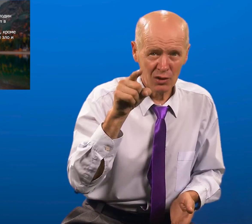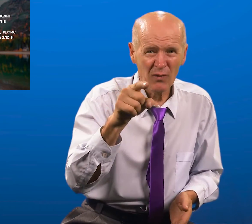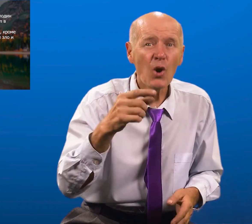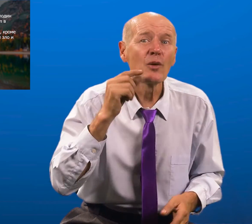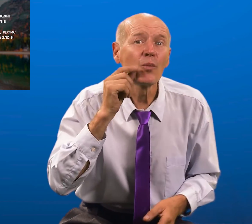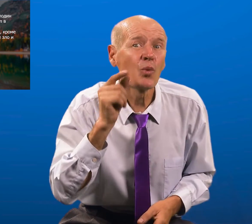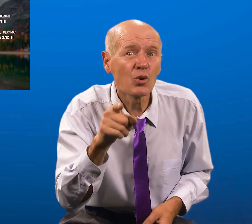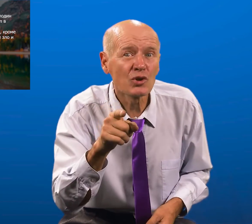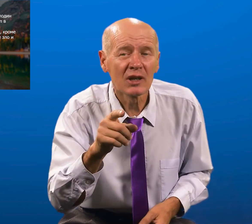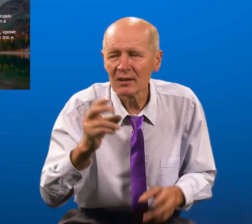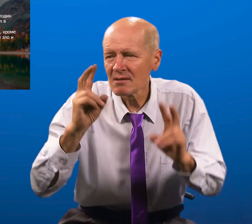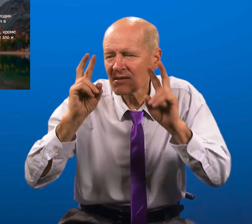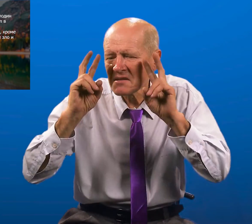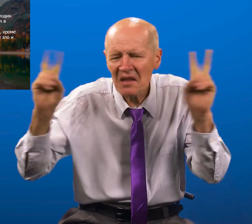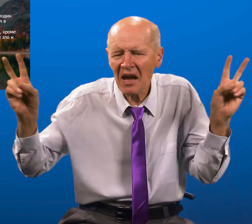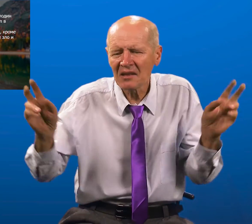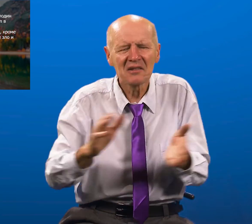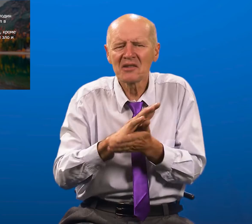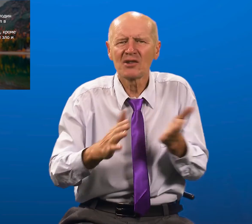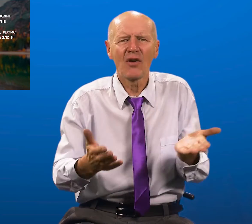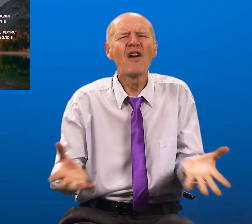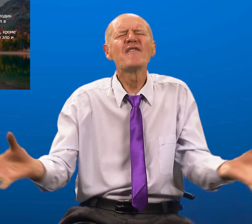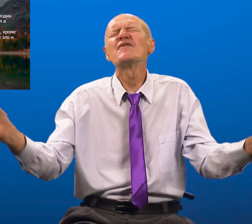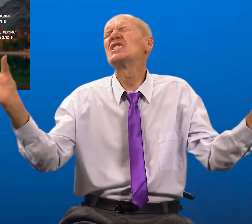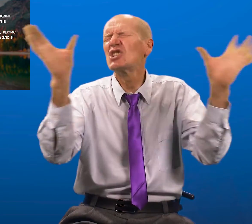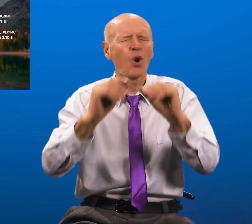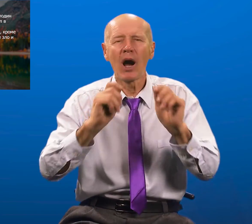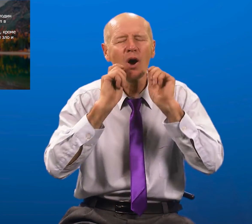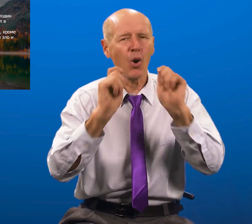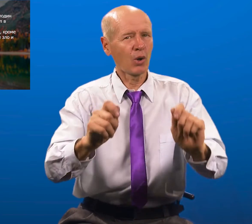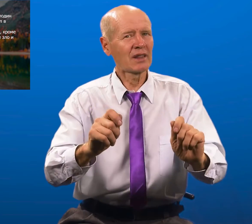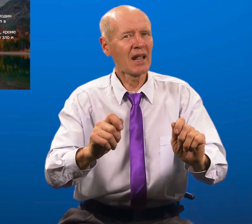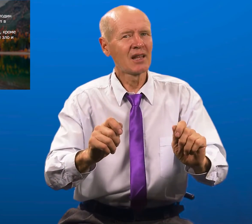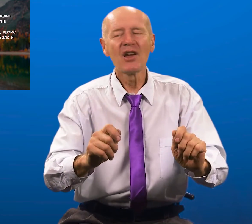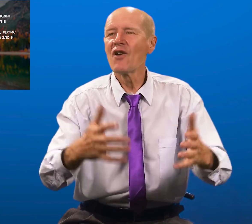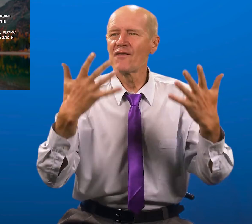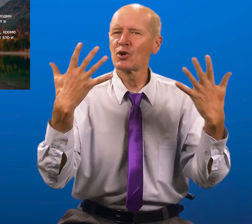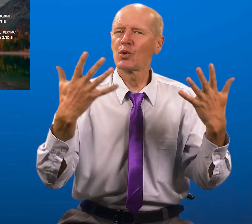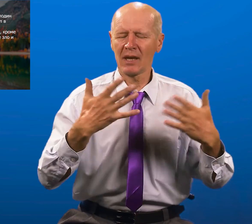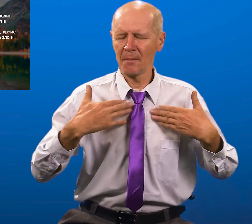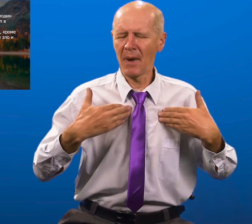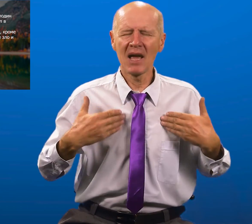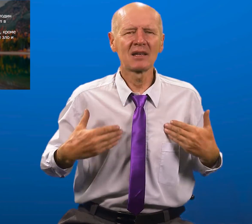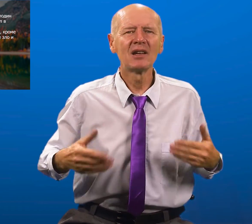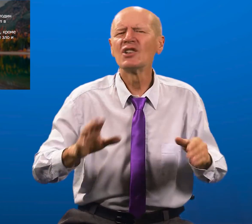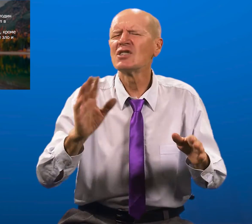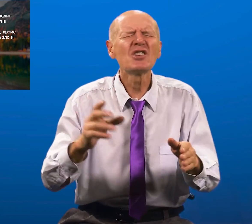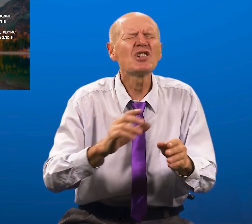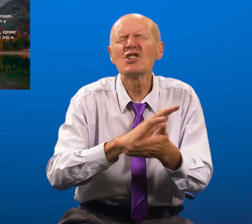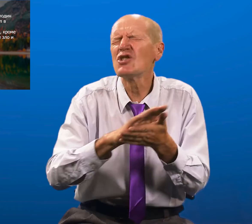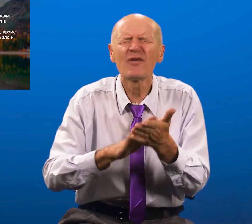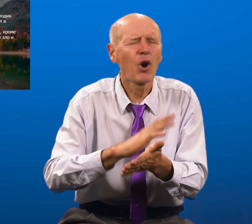в доме, и все, что имеет, отдал в мои руки. Нет больше меня в доме сем. И он не запретил